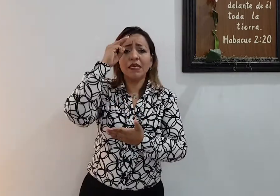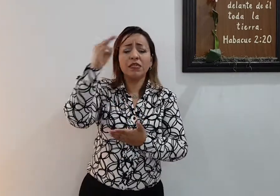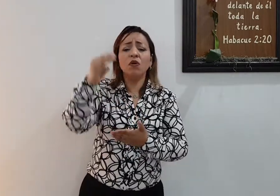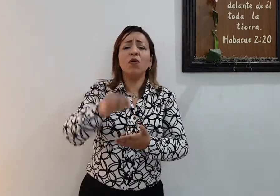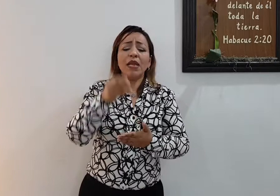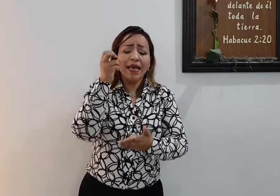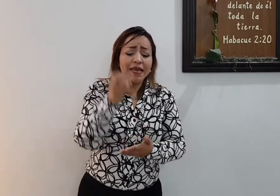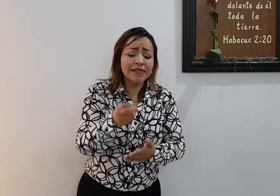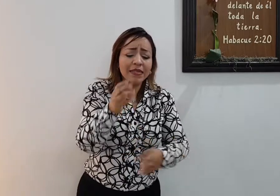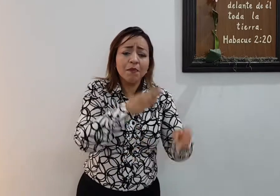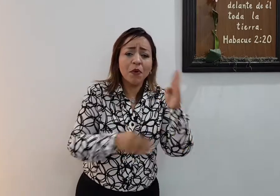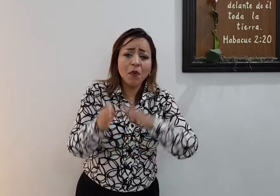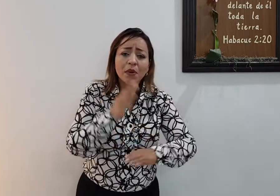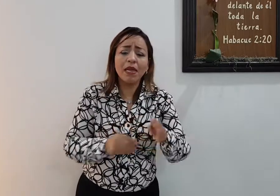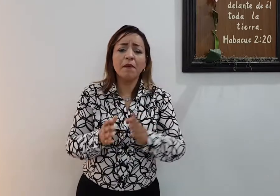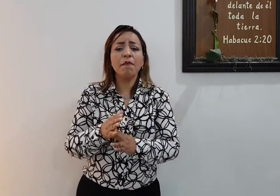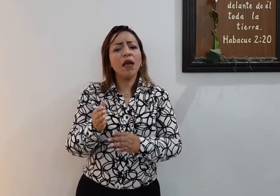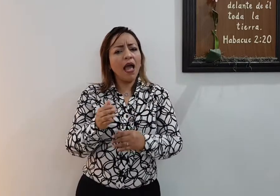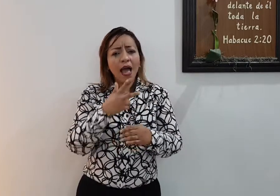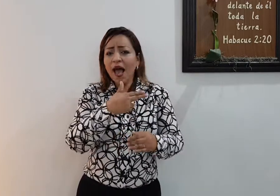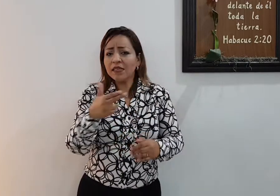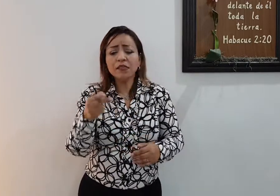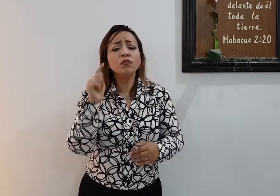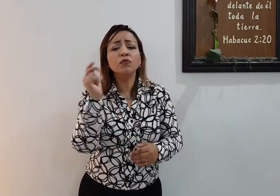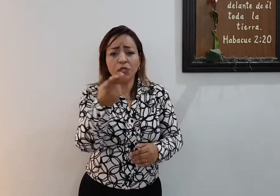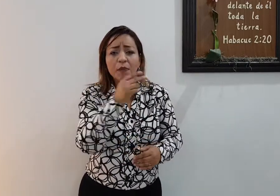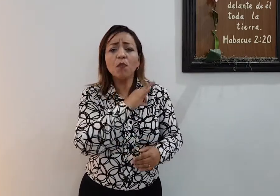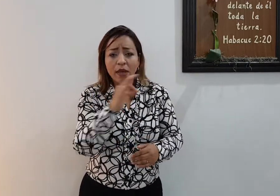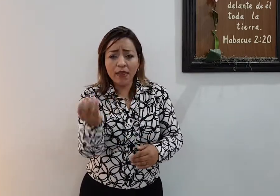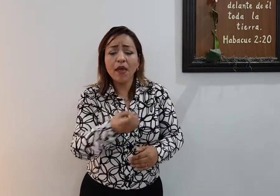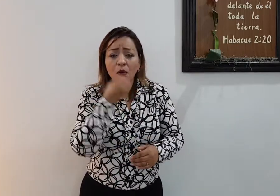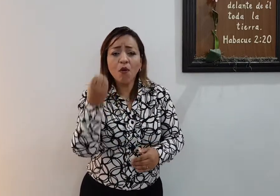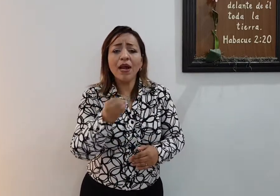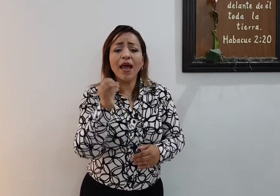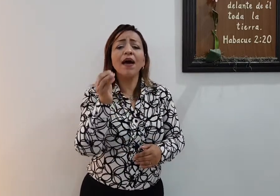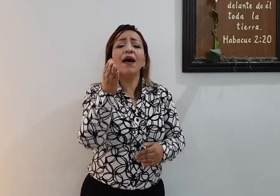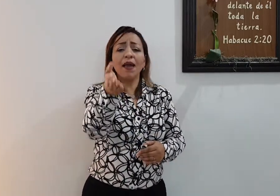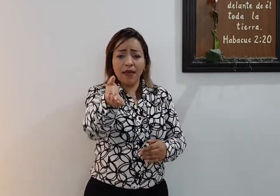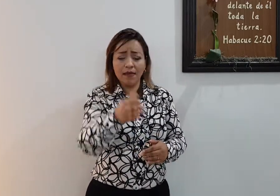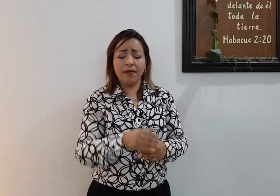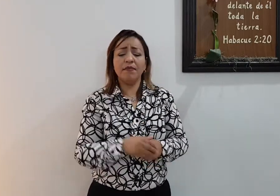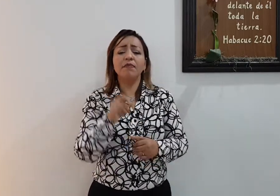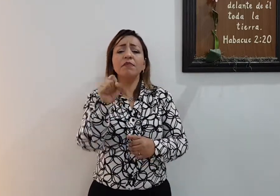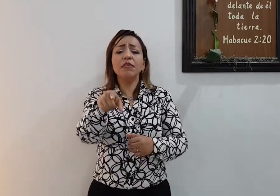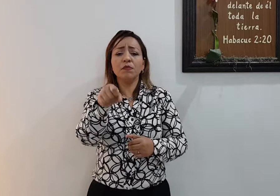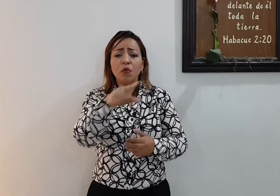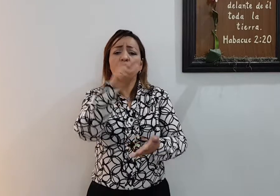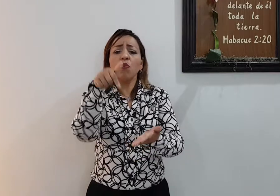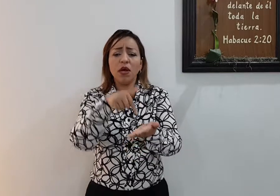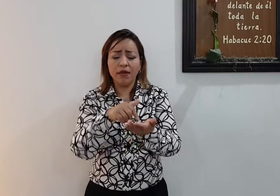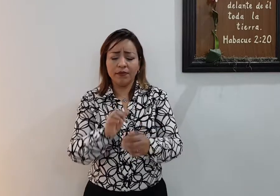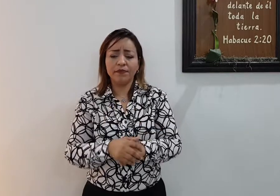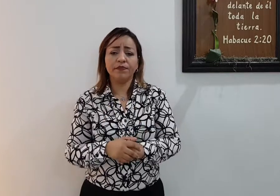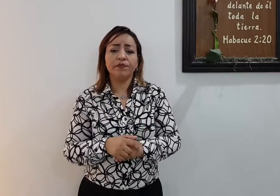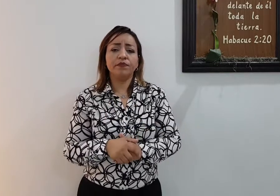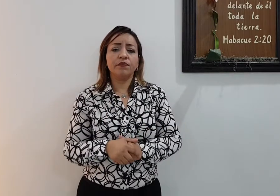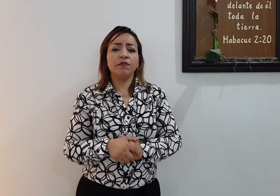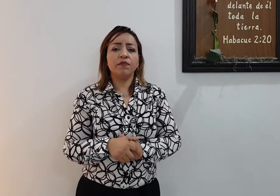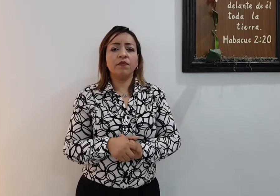No importa si alguien se ha levantado contra usted como Daniel, que le dijeron: no se te ocurra orarle a tu Dios.